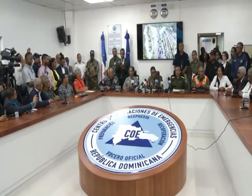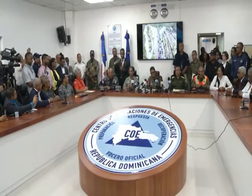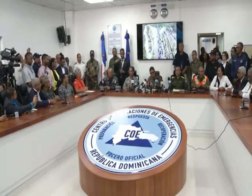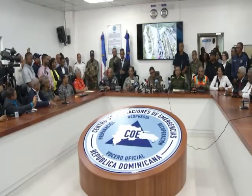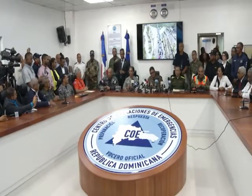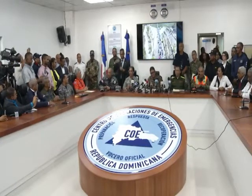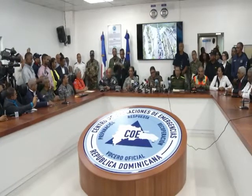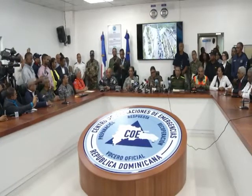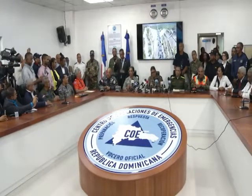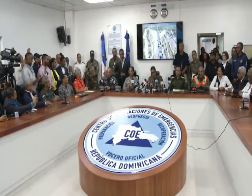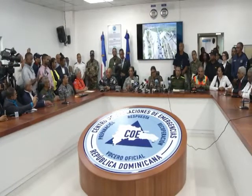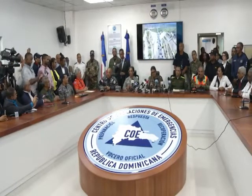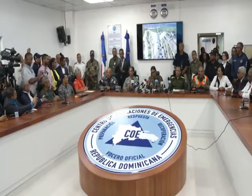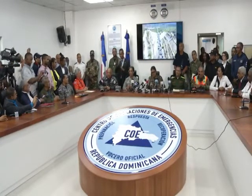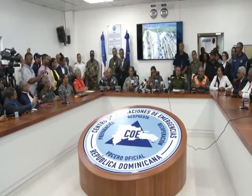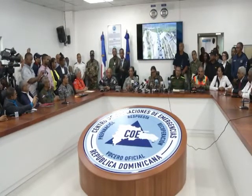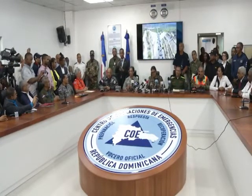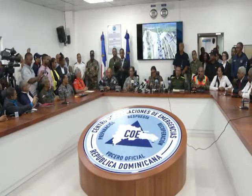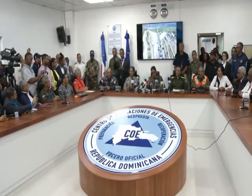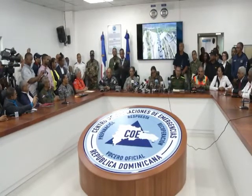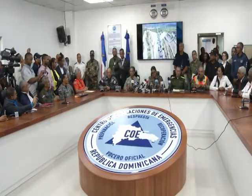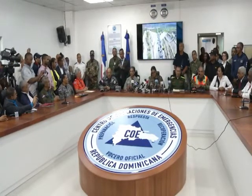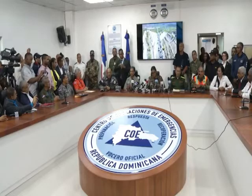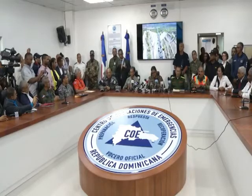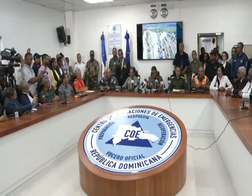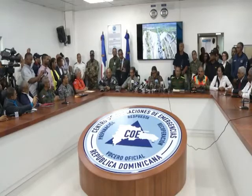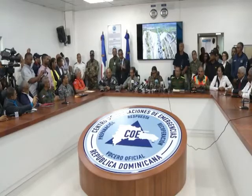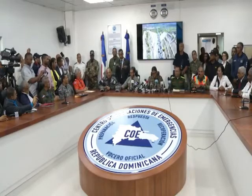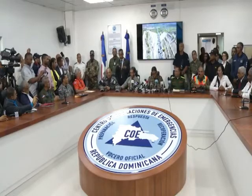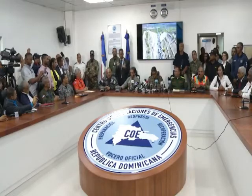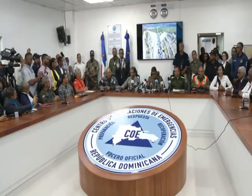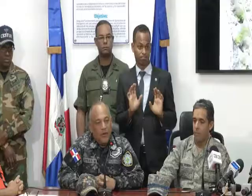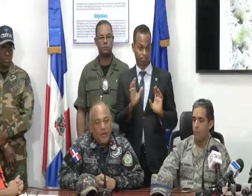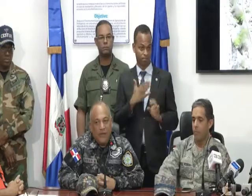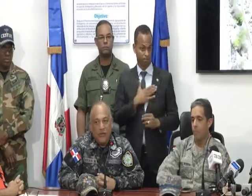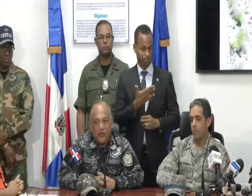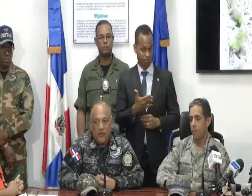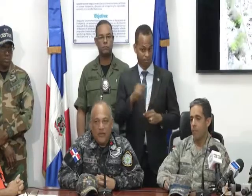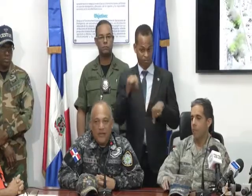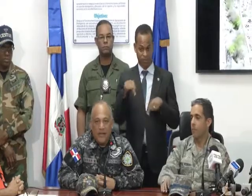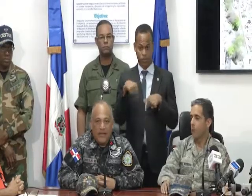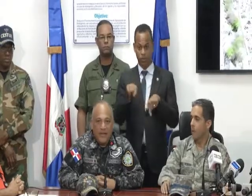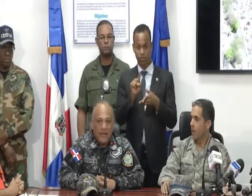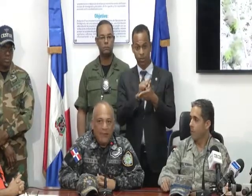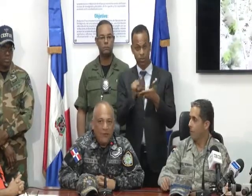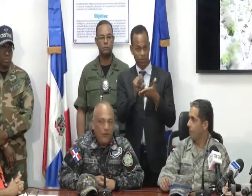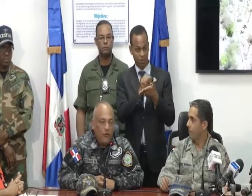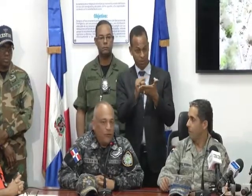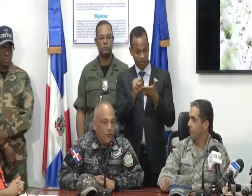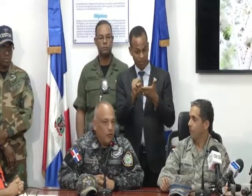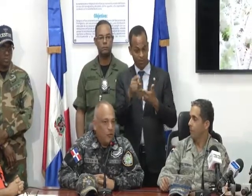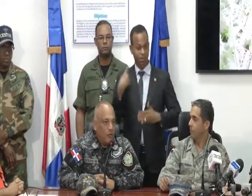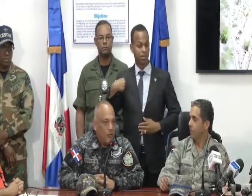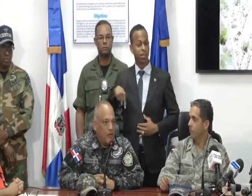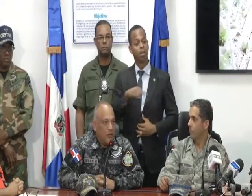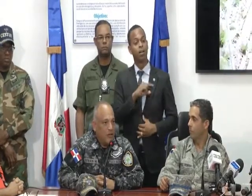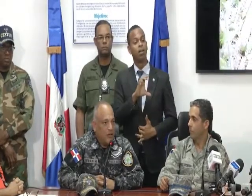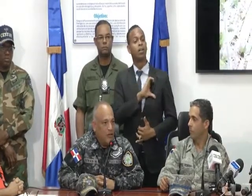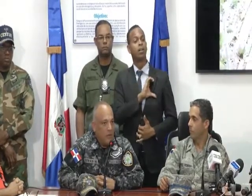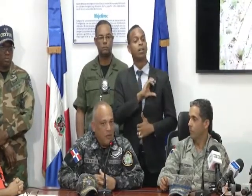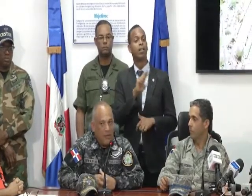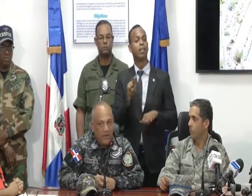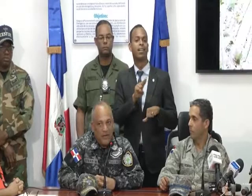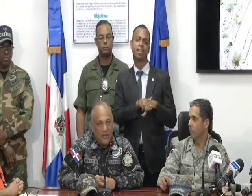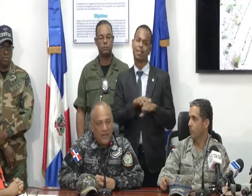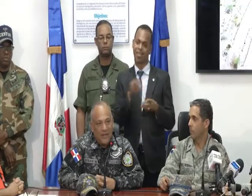45,000 voluntarios que tuvimos a bien estar disponibles en este asunto de Semana Santa, nosotros como Policía